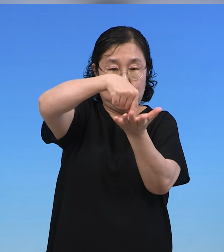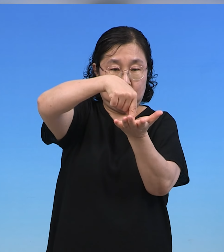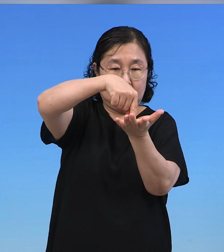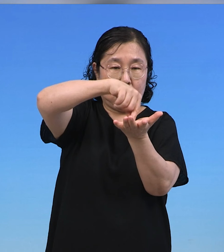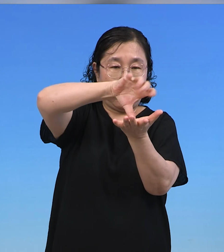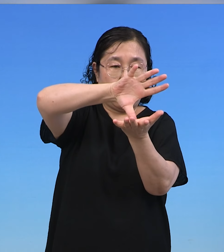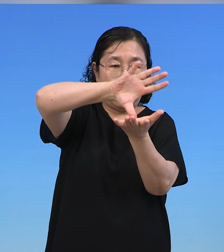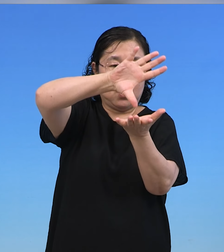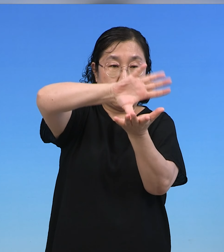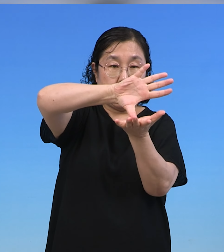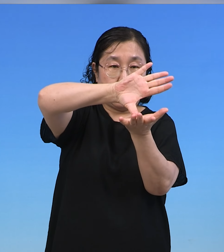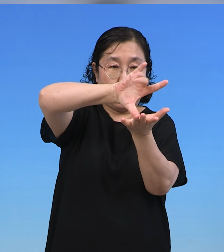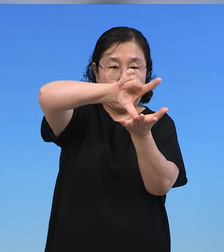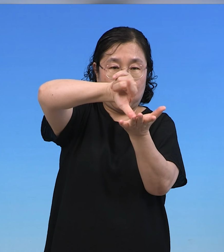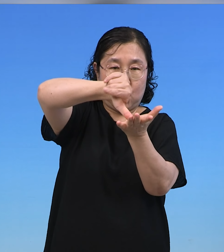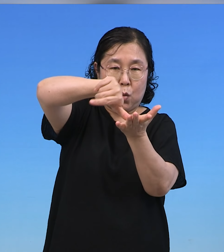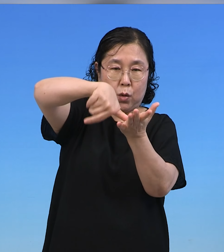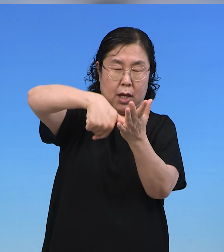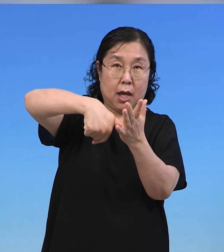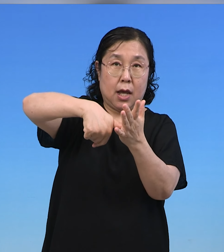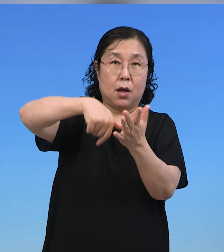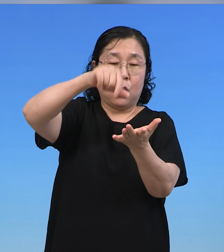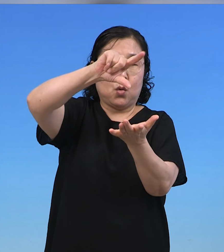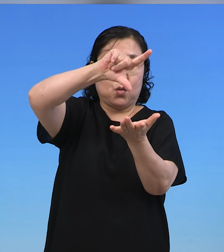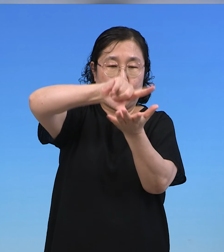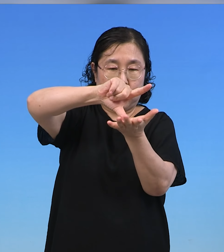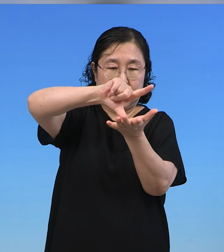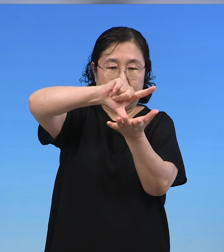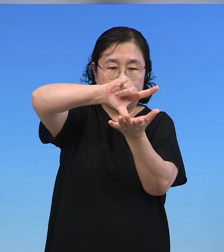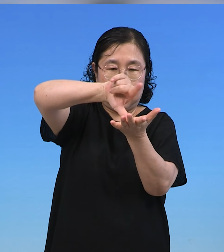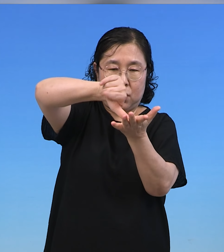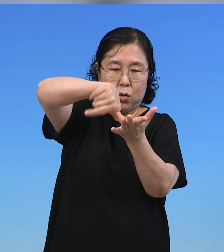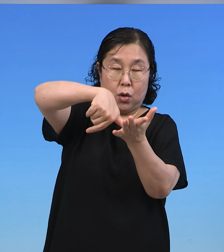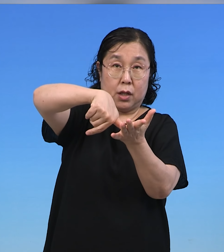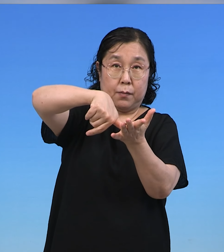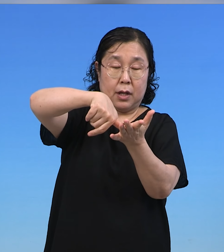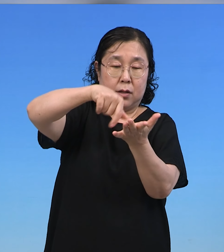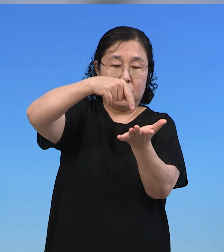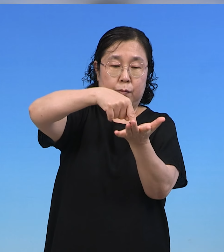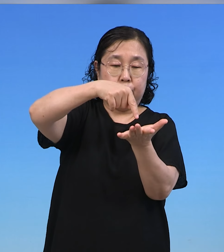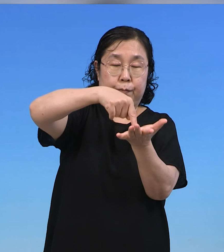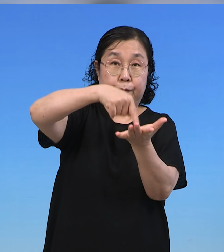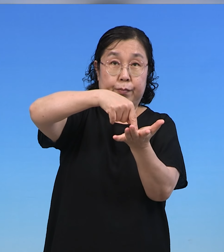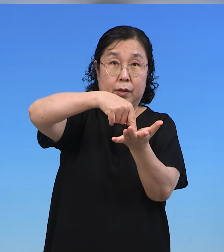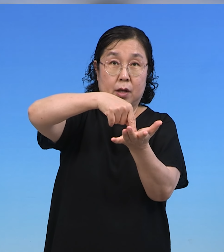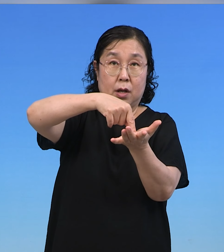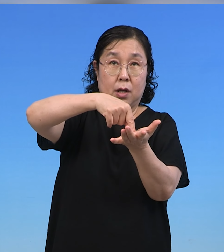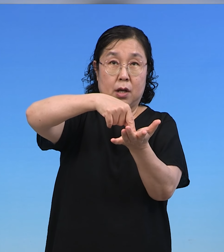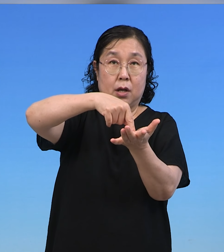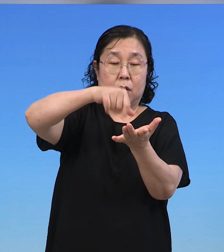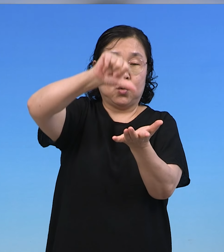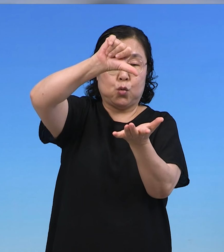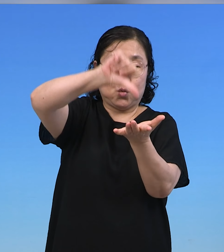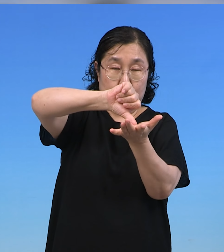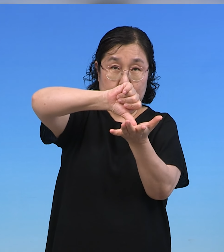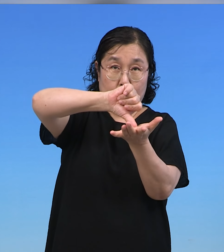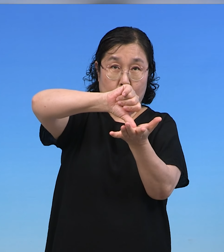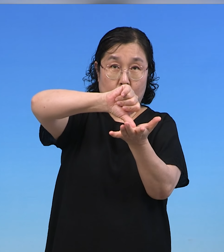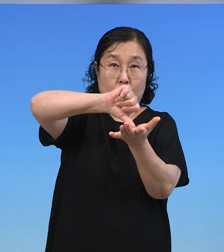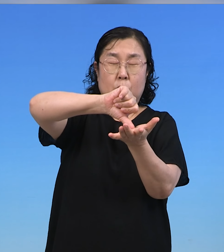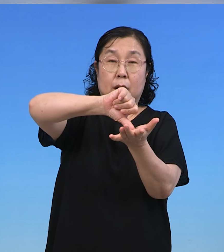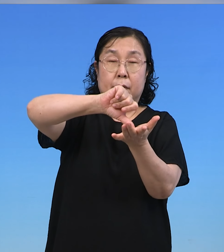이렇게 말했잖아요. 그거 살살 찍으면 안 돼요. 쿡 찍어야 돼요. 자국이 생길 정도로. 그렇게 쿡